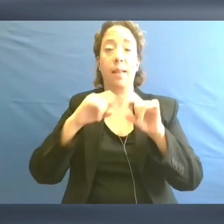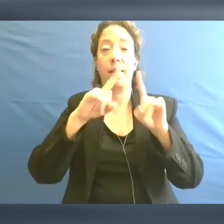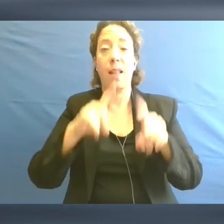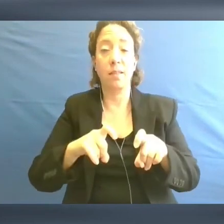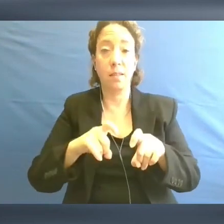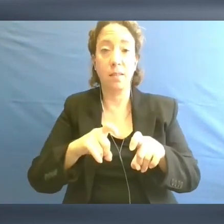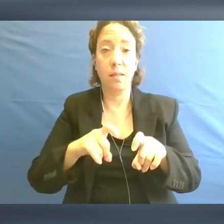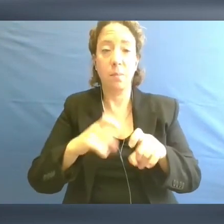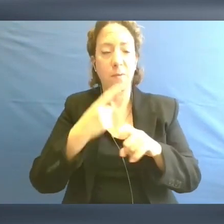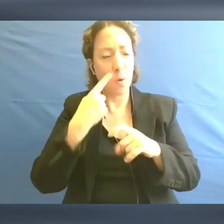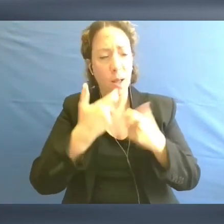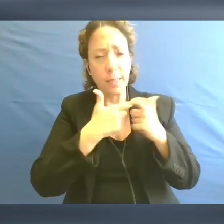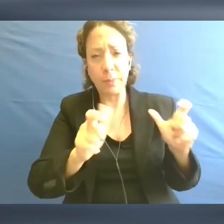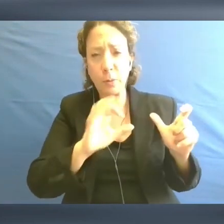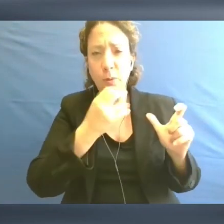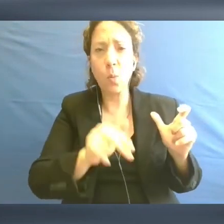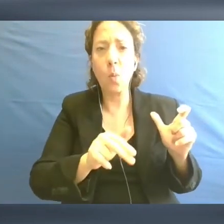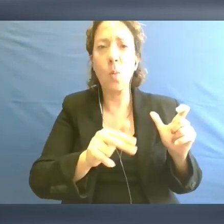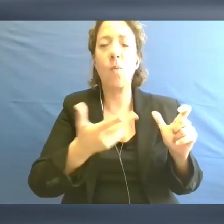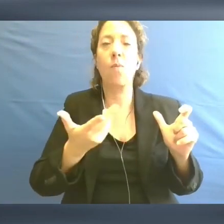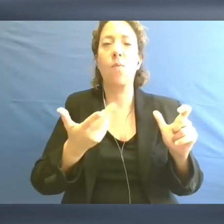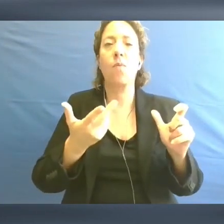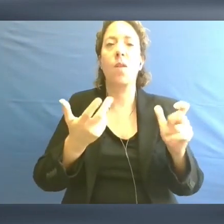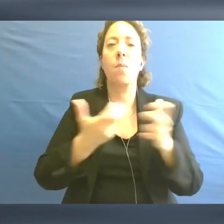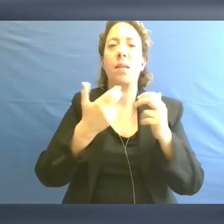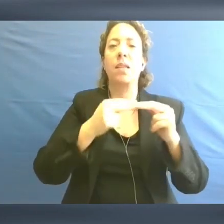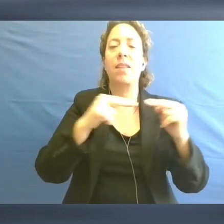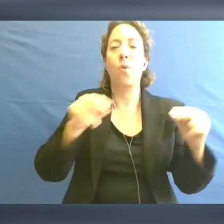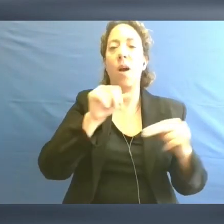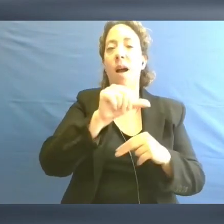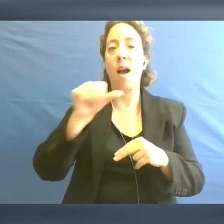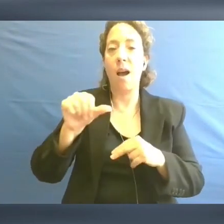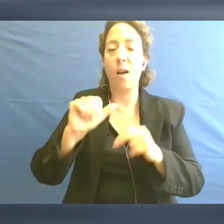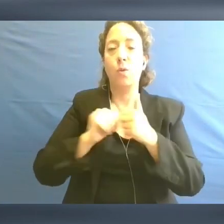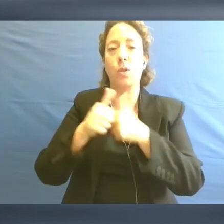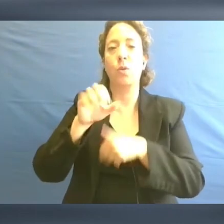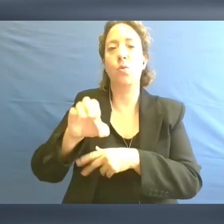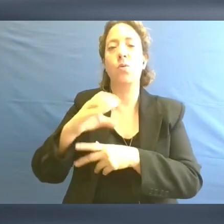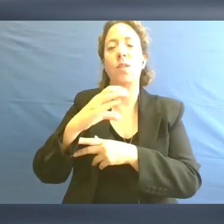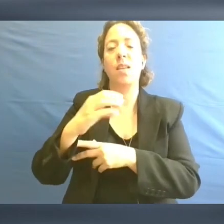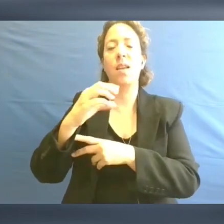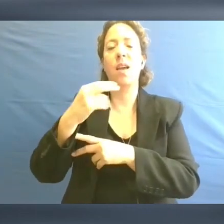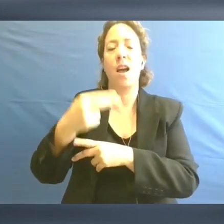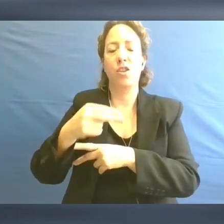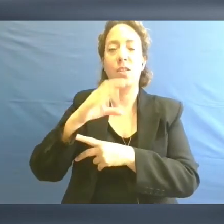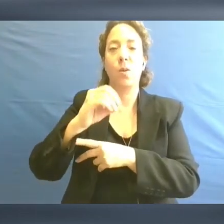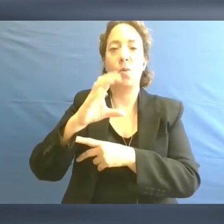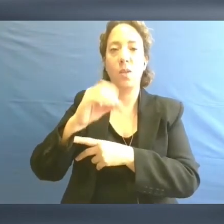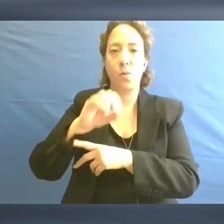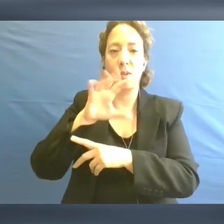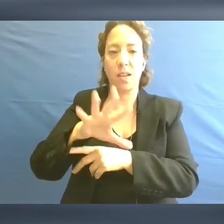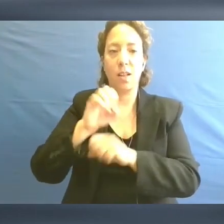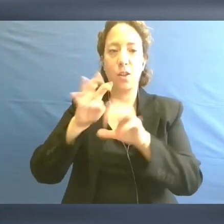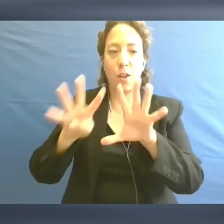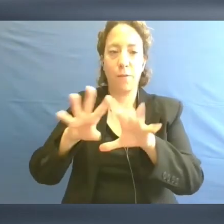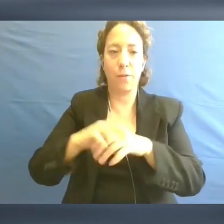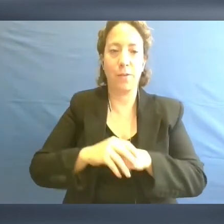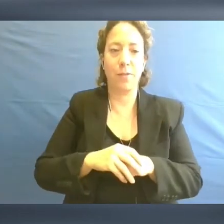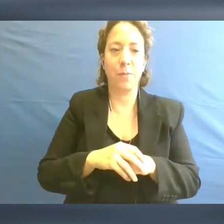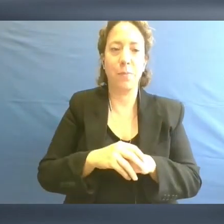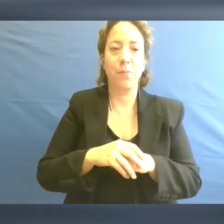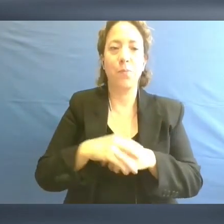vérifier une accessibilité, par exemple, de niveau AA selon la norme ECH 0059. On peut aussi faire appel